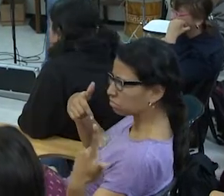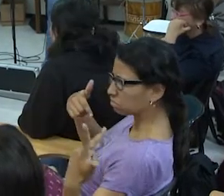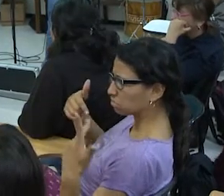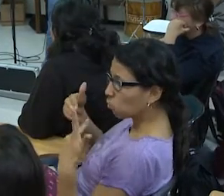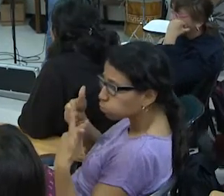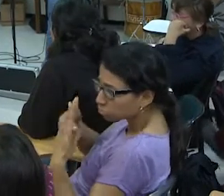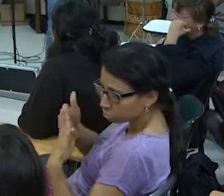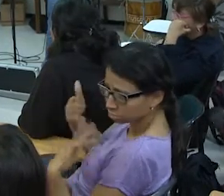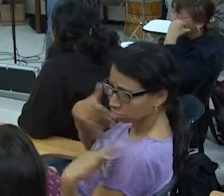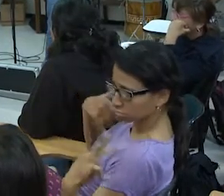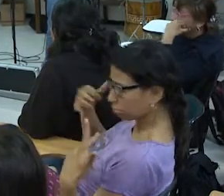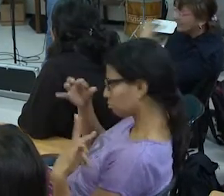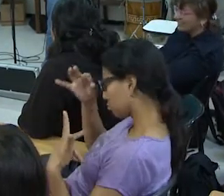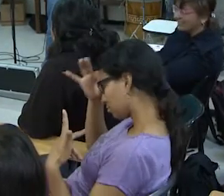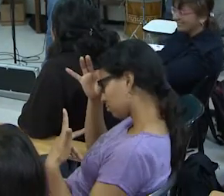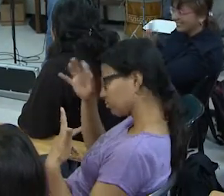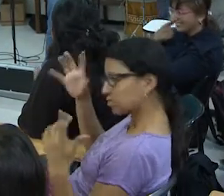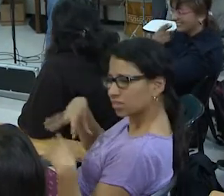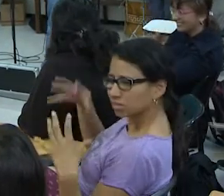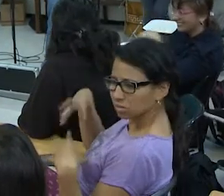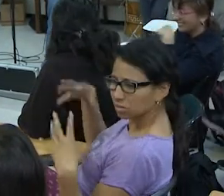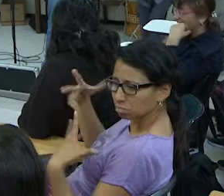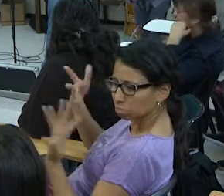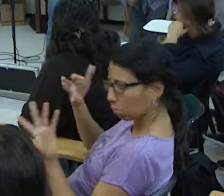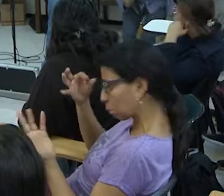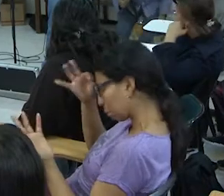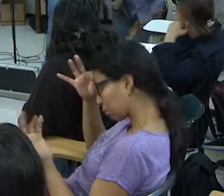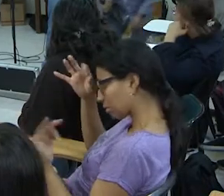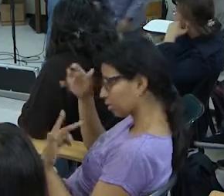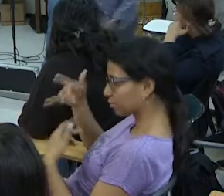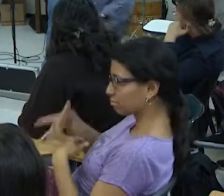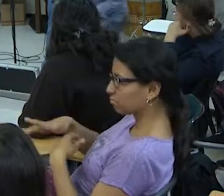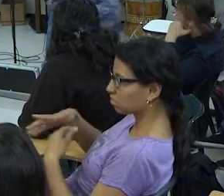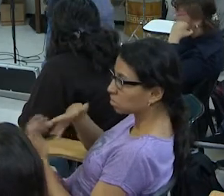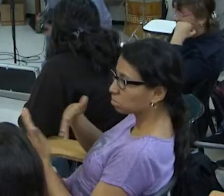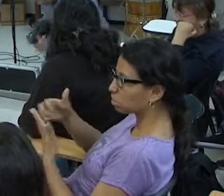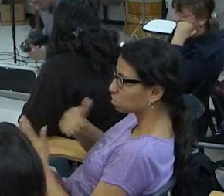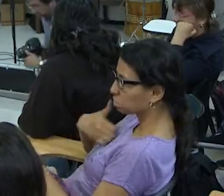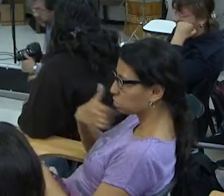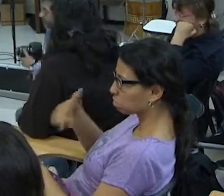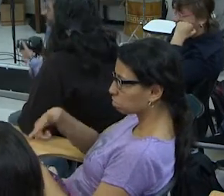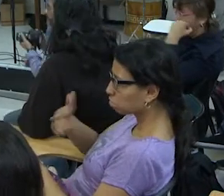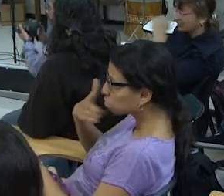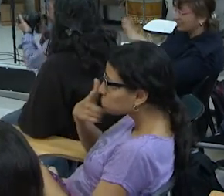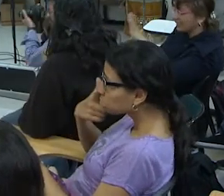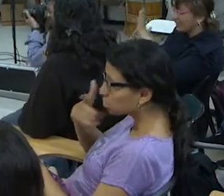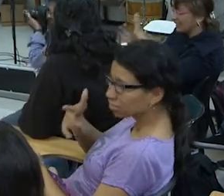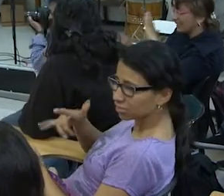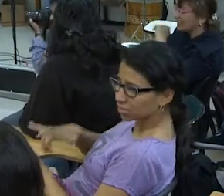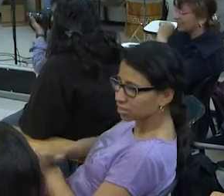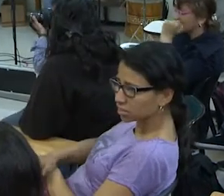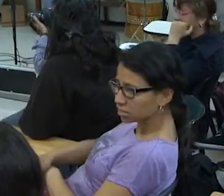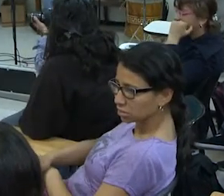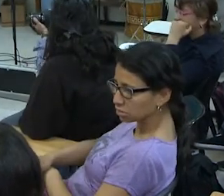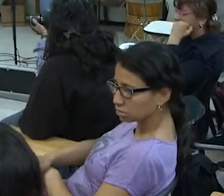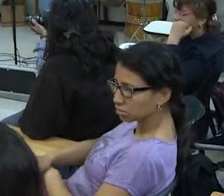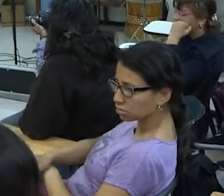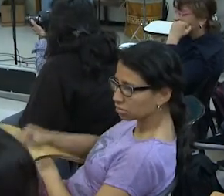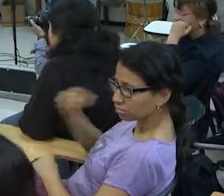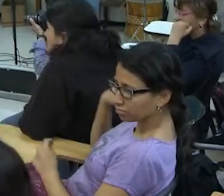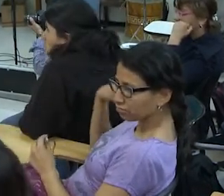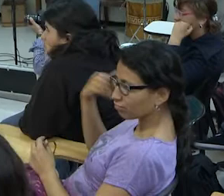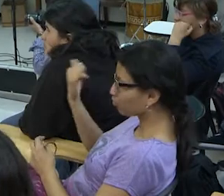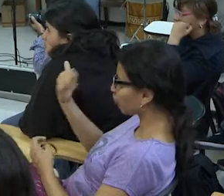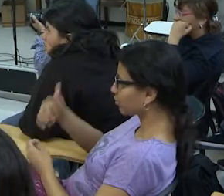nosotros tenemos claro que los espacios de las barras son los espacios para intervenir por medio de la educación popular, y estamos haciendo unos planes